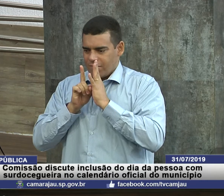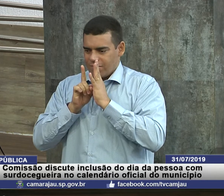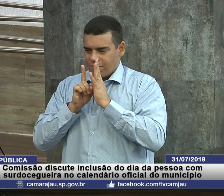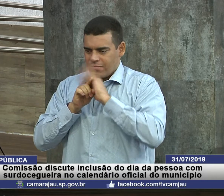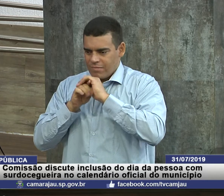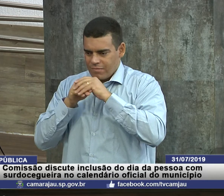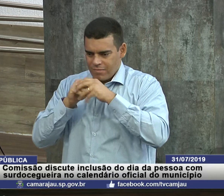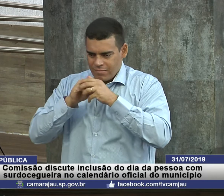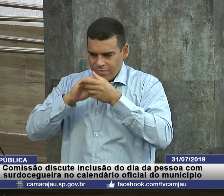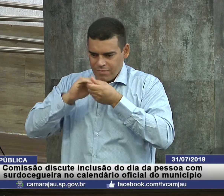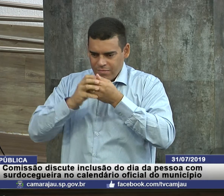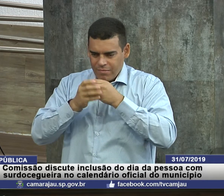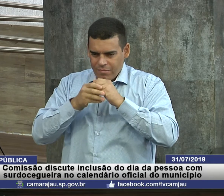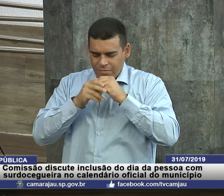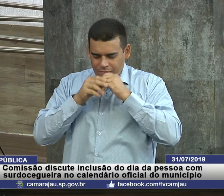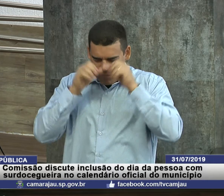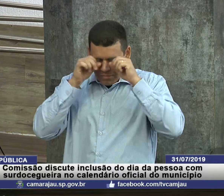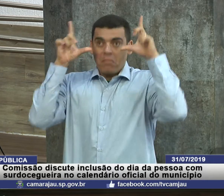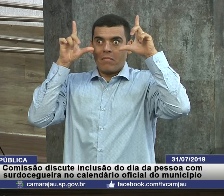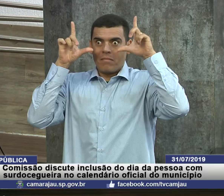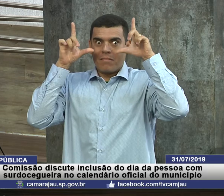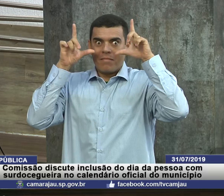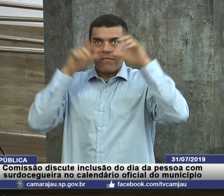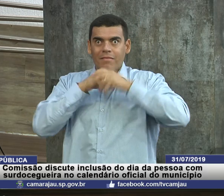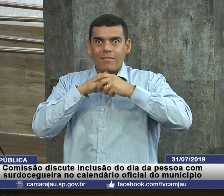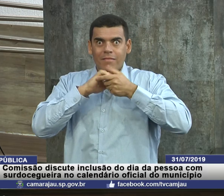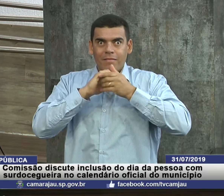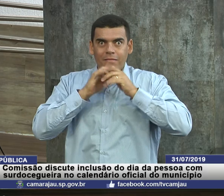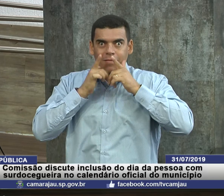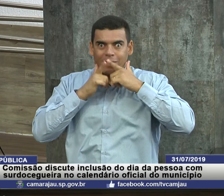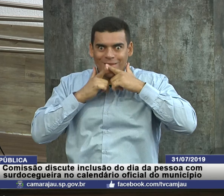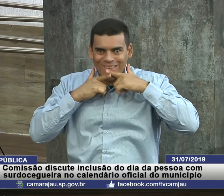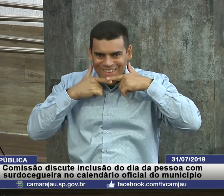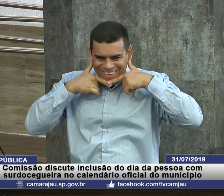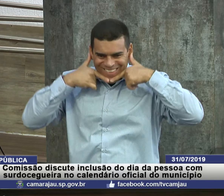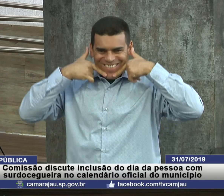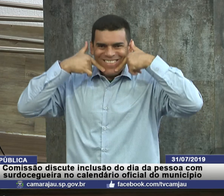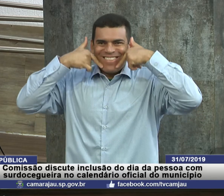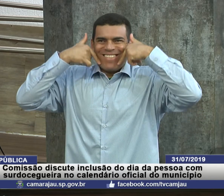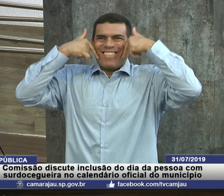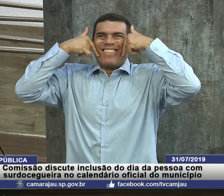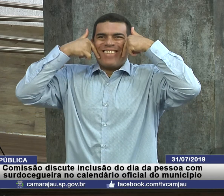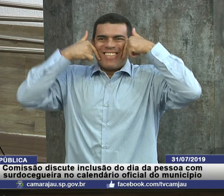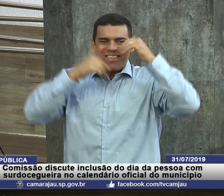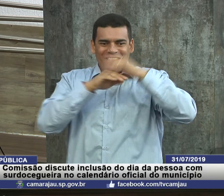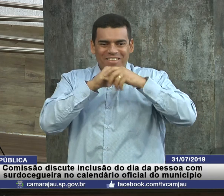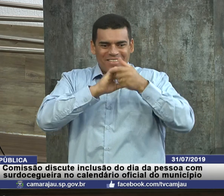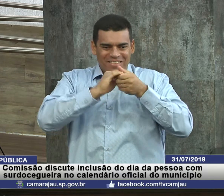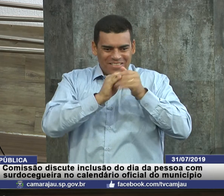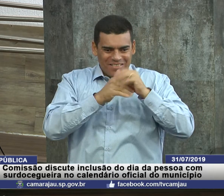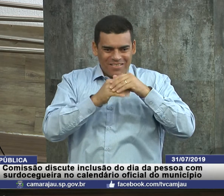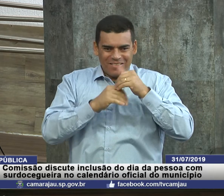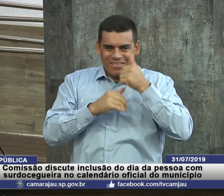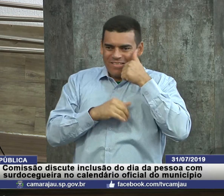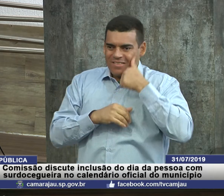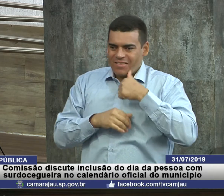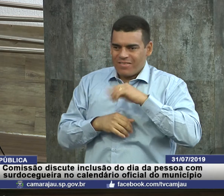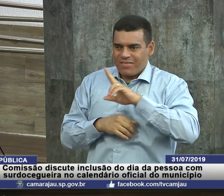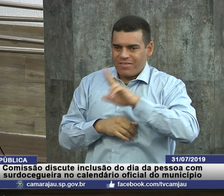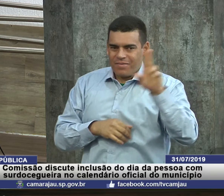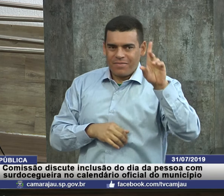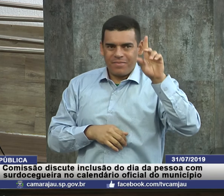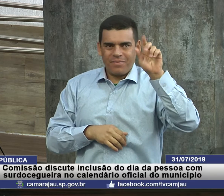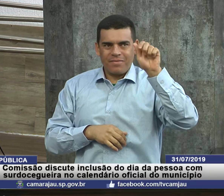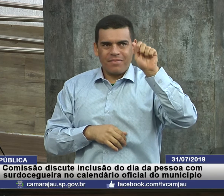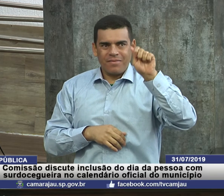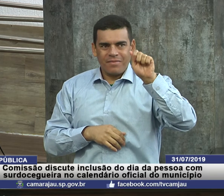tenho mais expectativa, né, de vida. Até que chegou uma pessoa e se aproximou de mim. Começou a conversar comigo em sinais. Na hora eu abri um sorriso.